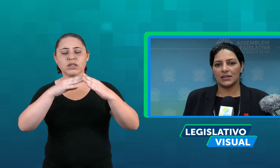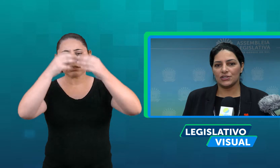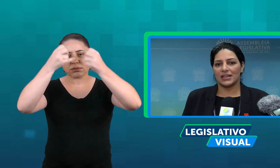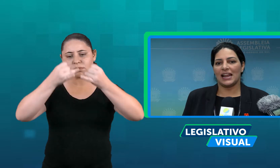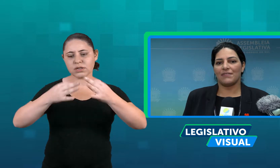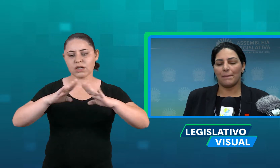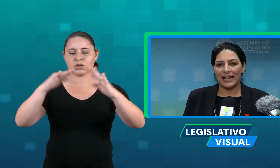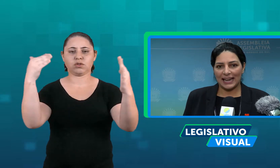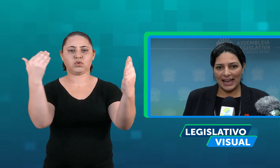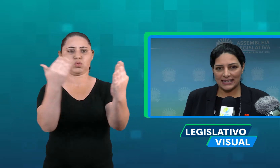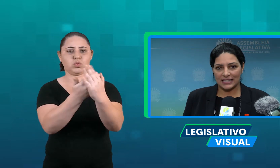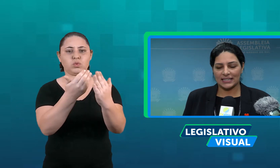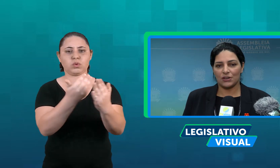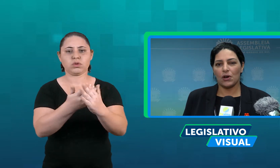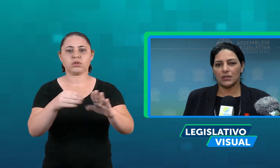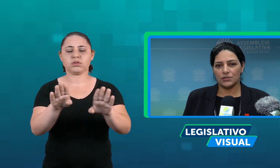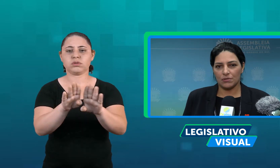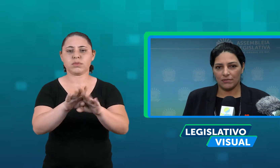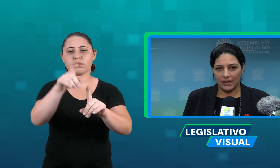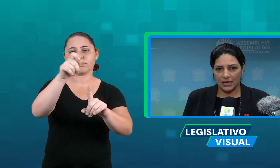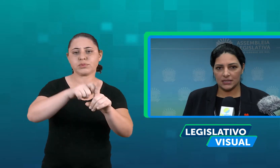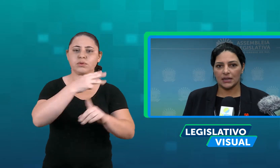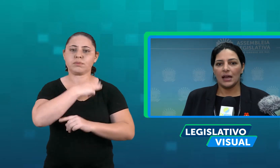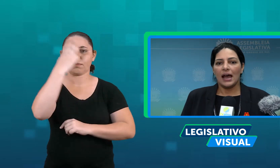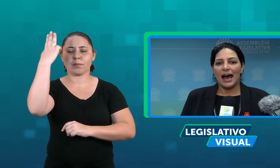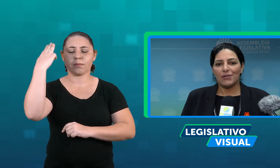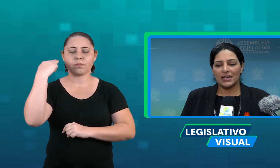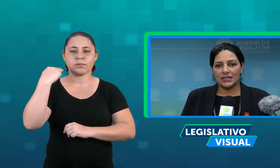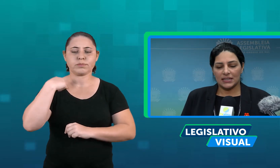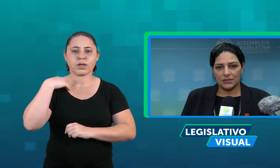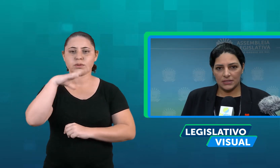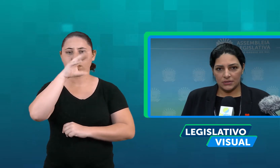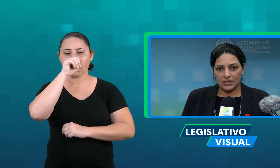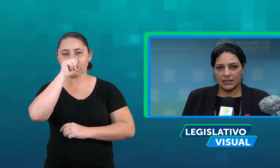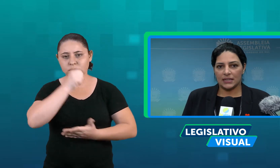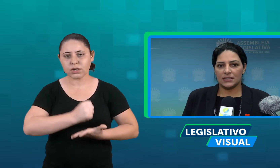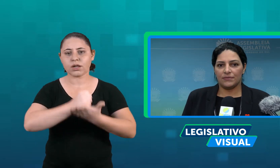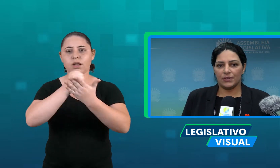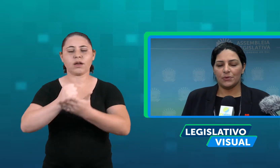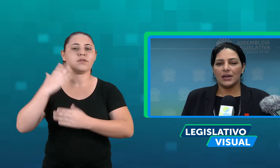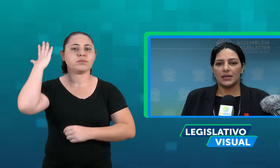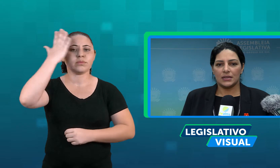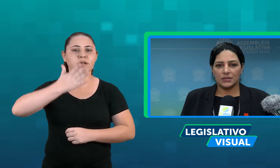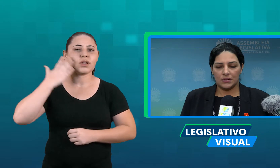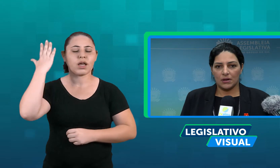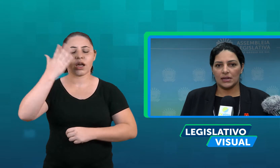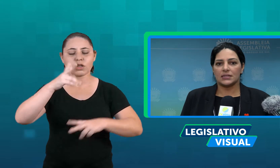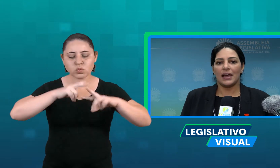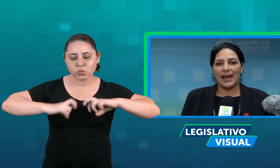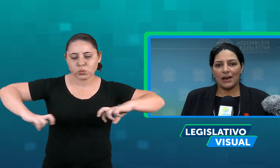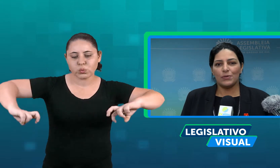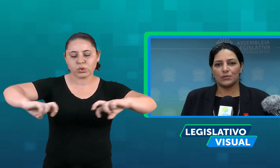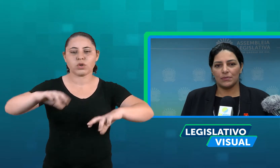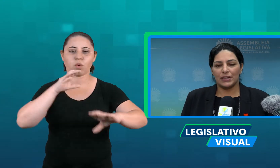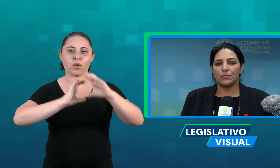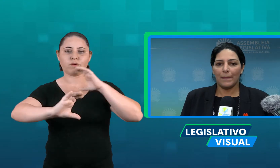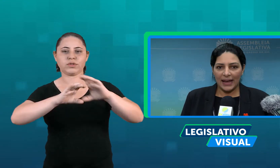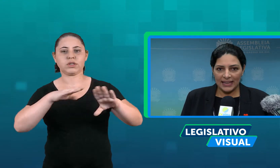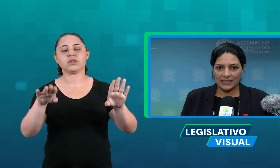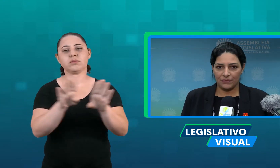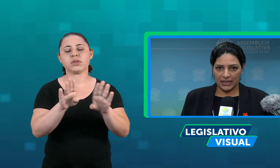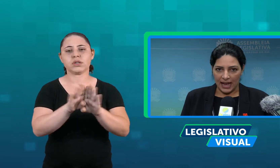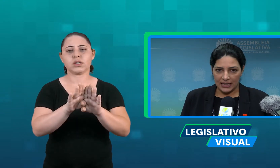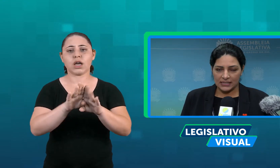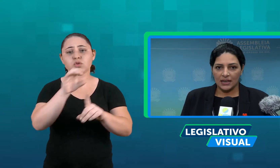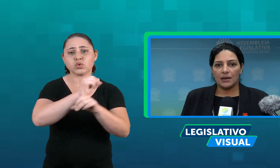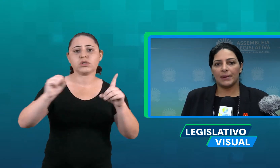Maio Laranja, que leva palestras, rodas de conversa a organizações da sociedade civil e às escolas, é o instrumento